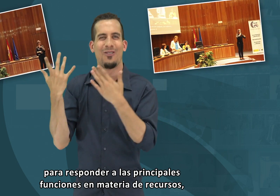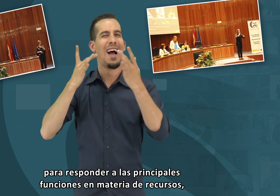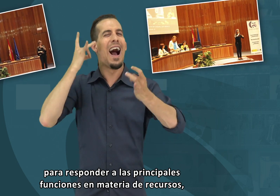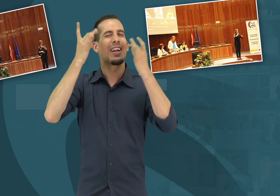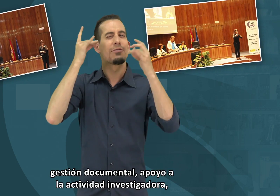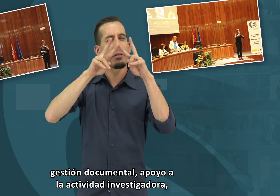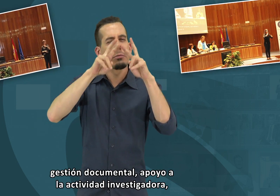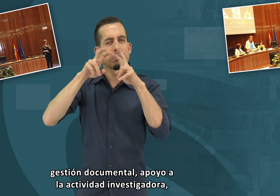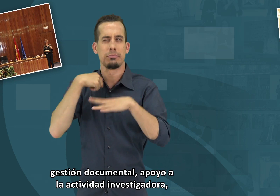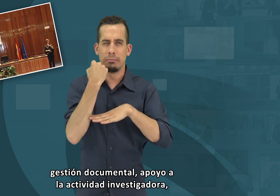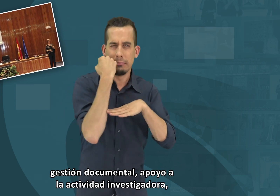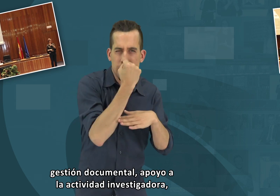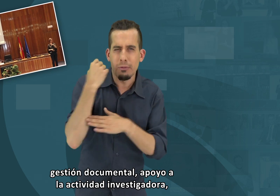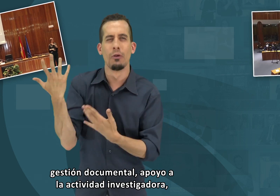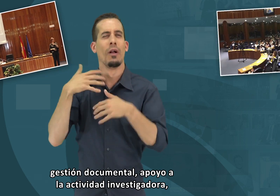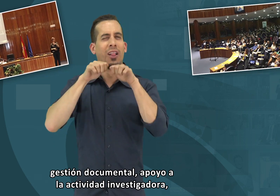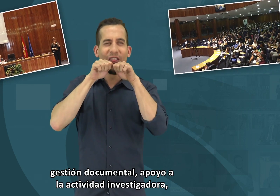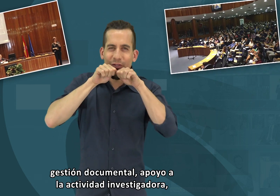difusión y consultas.